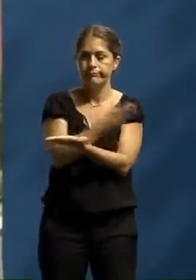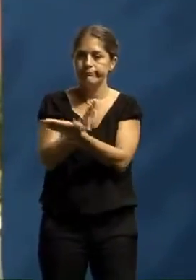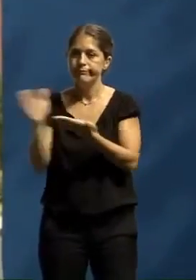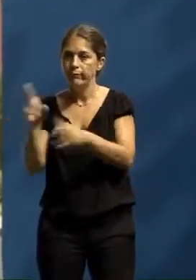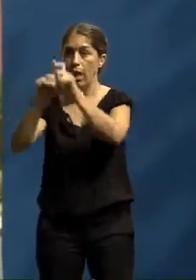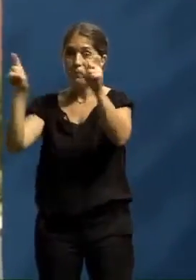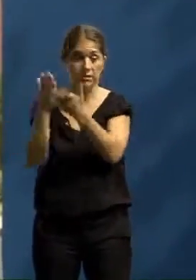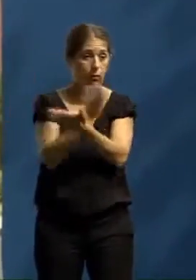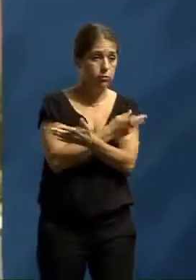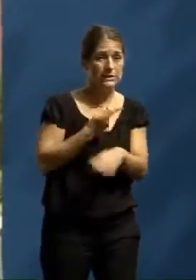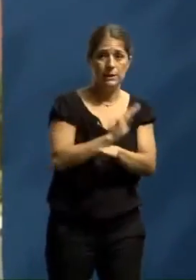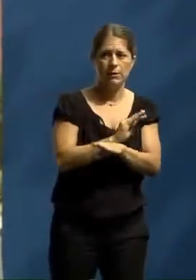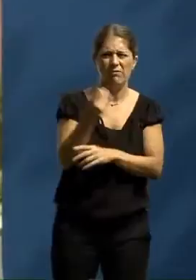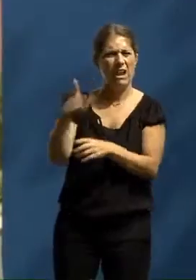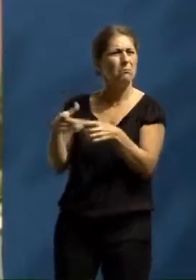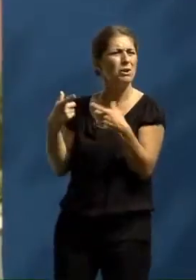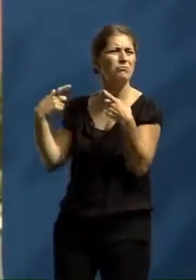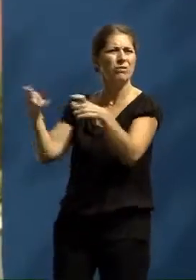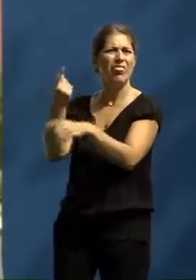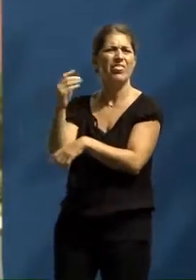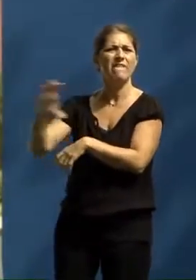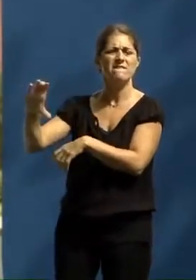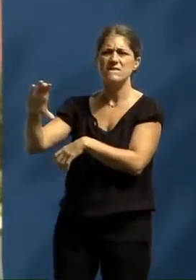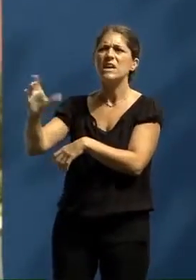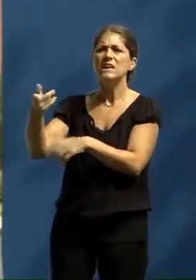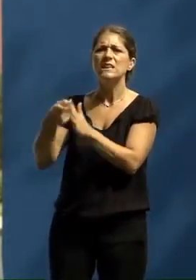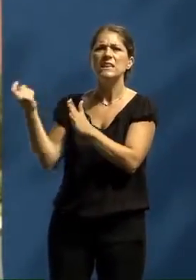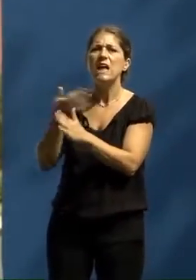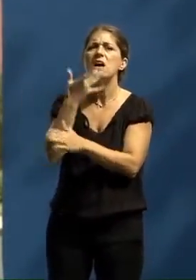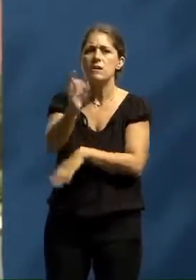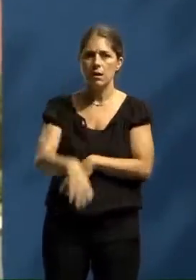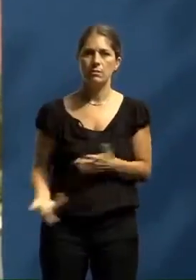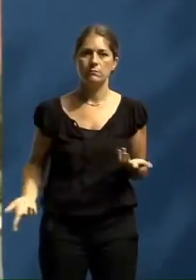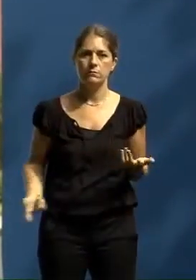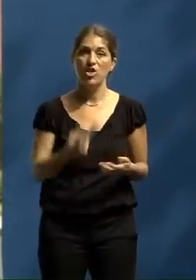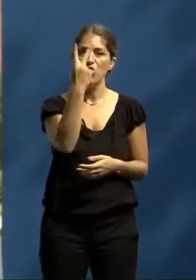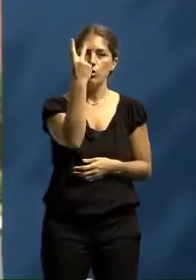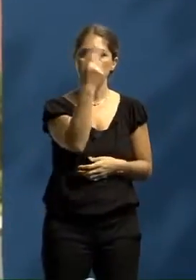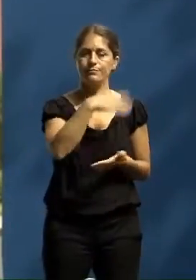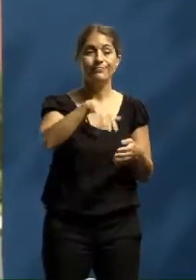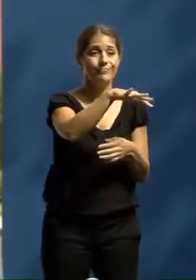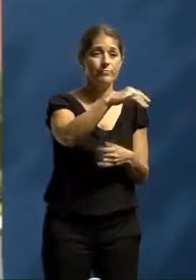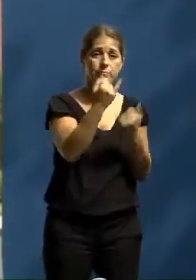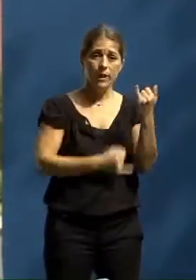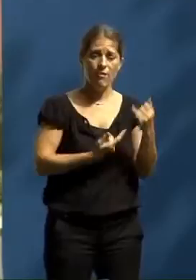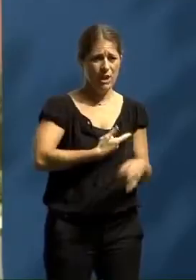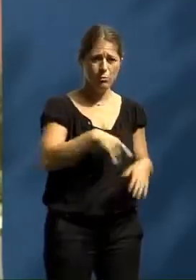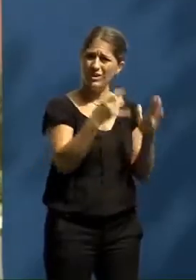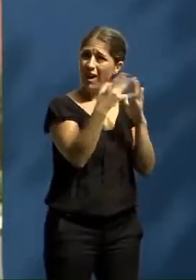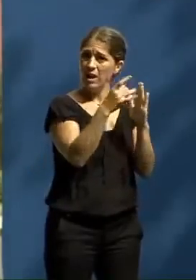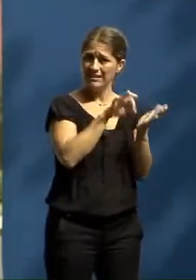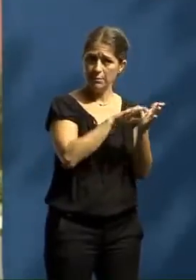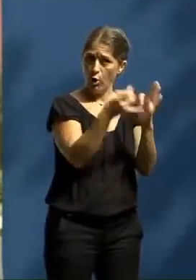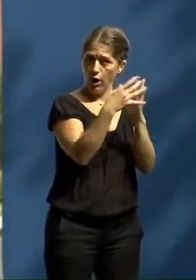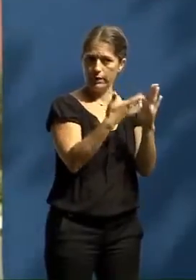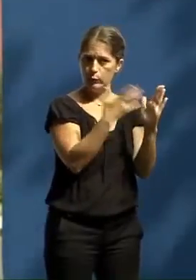servicio e a parte que se queda a empresa a quen se lle quita? A 2 sitios. Quítaselle a calidad do servicio, e